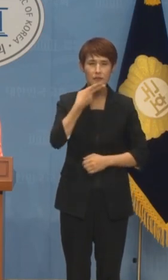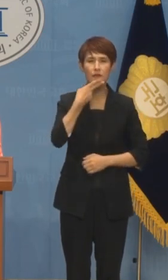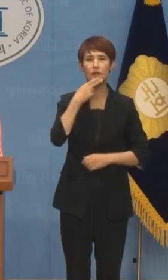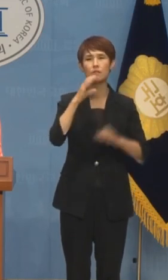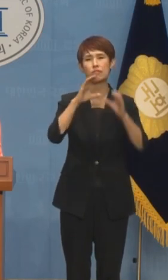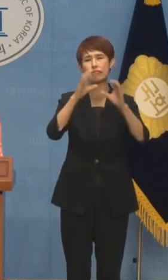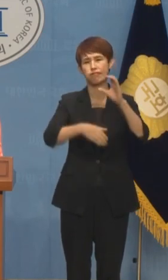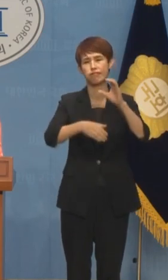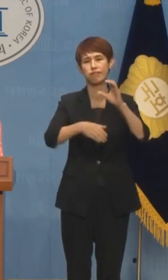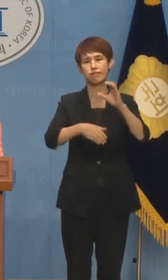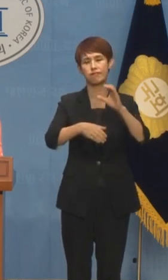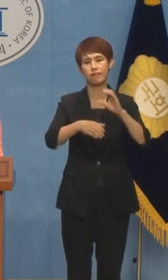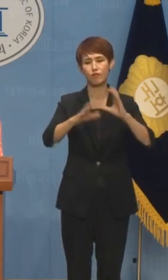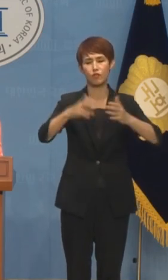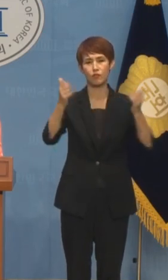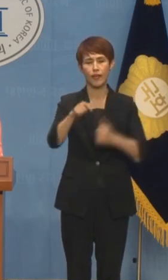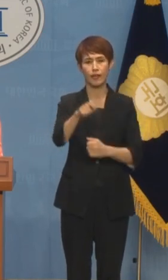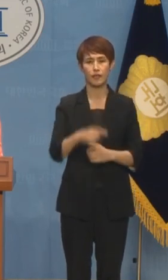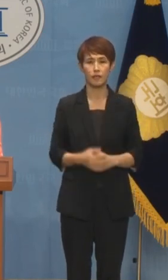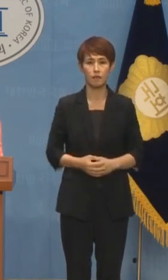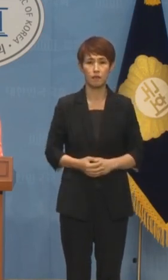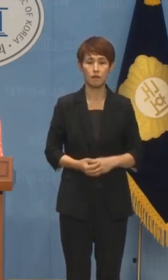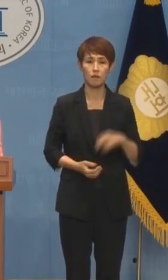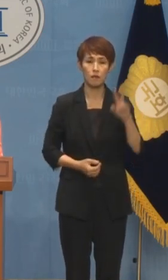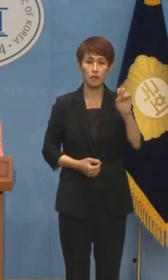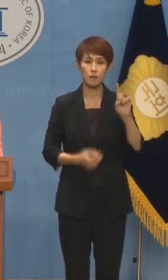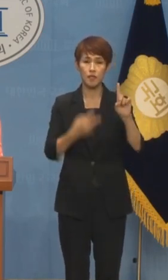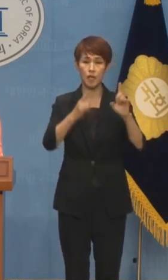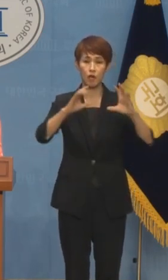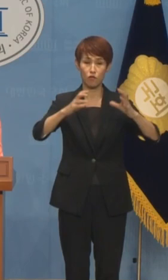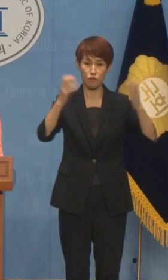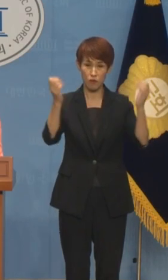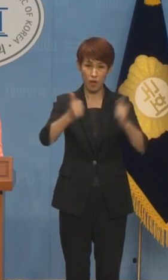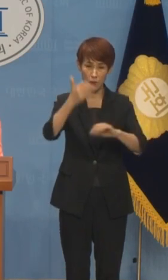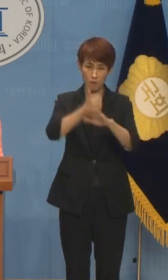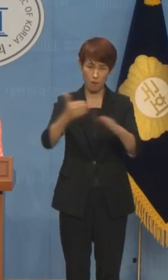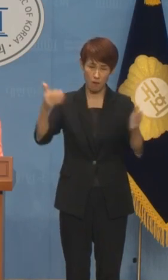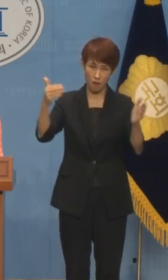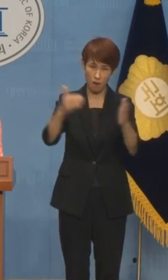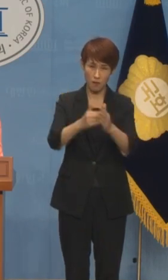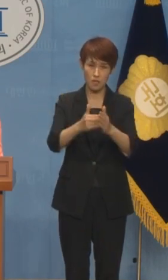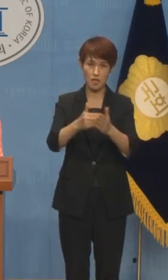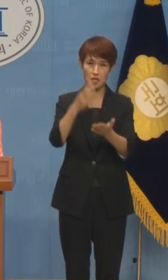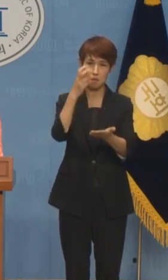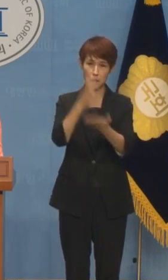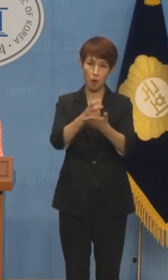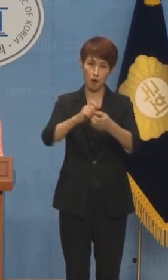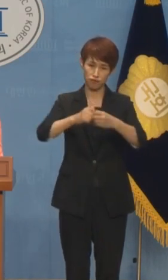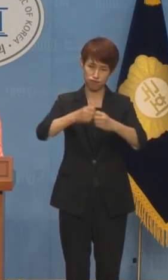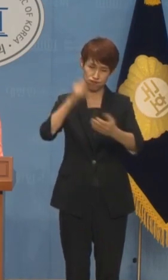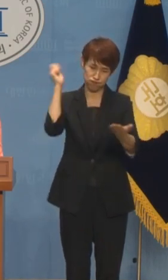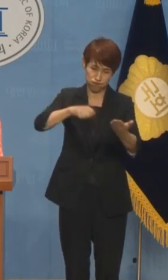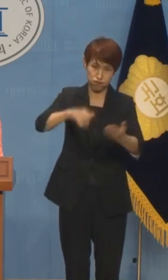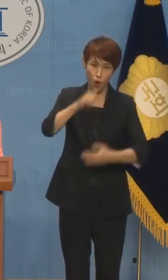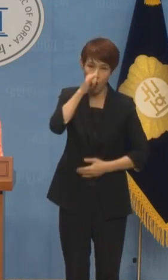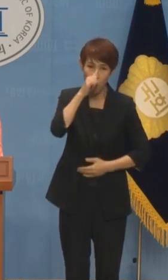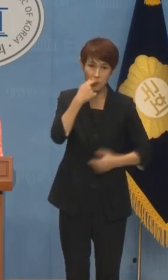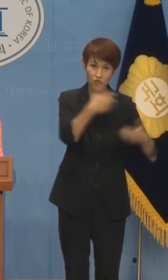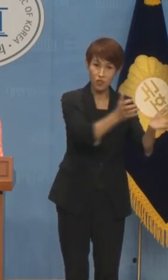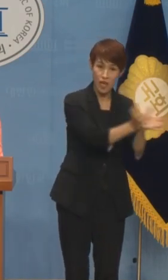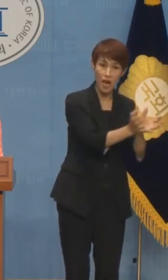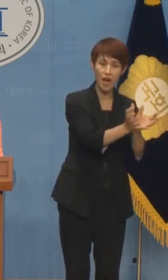국회였습니다. 21대 국회 막판까지 입법 독재를 자행한 민주당이 22대